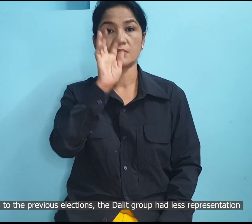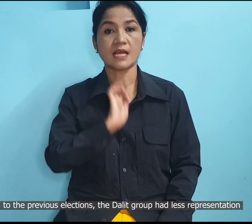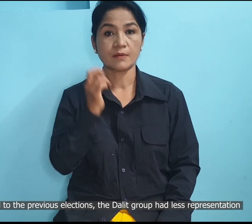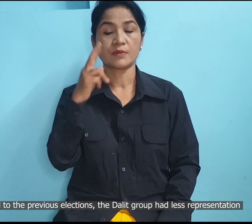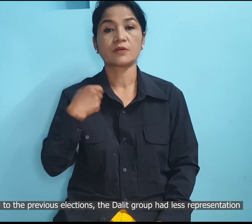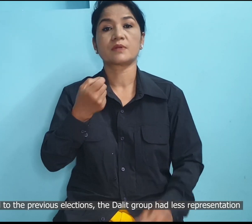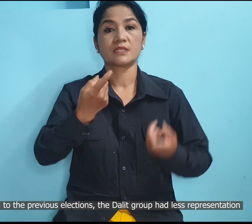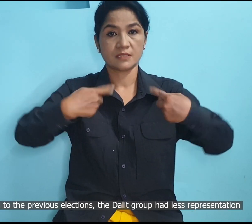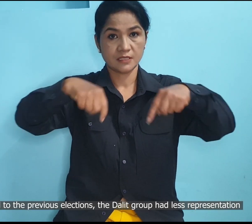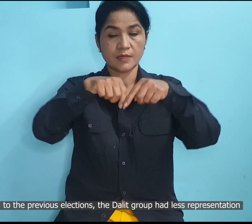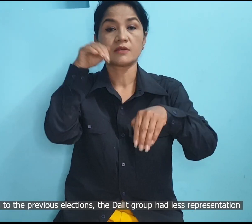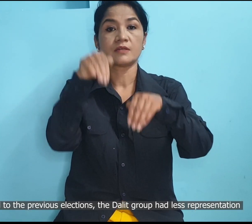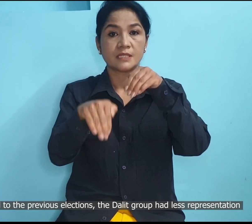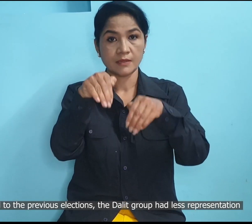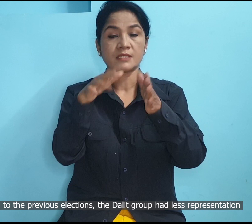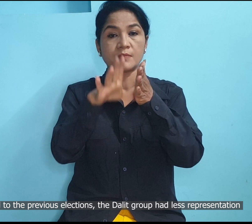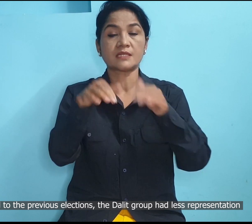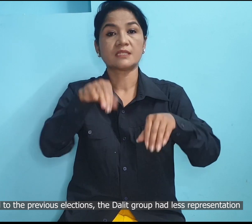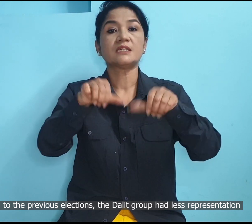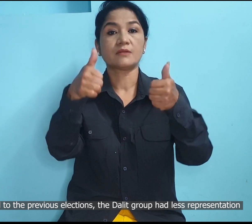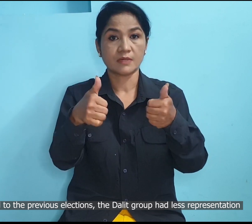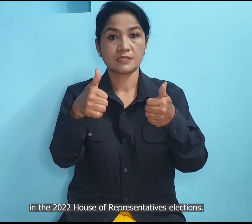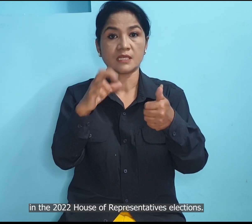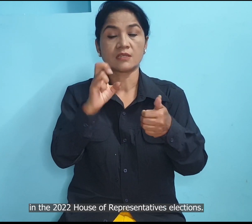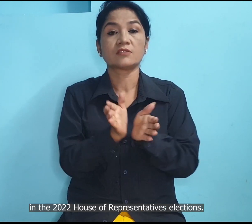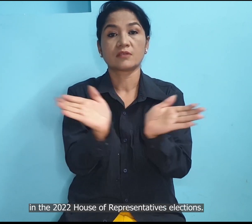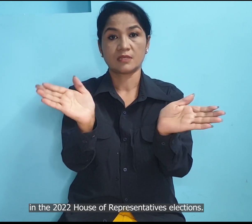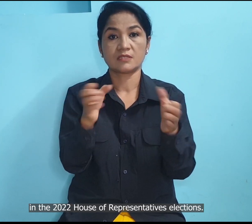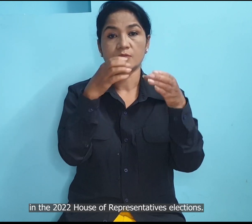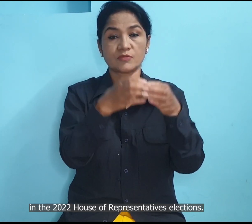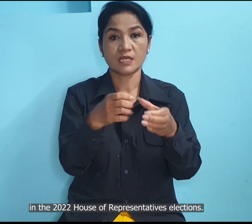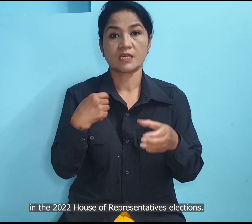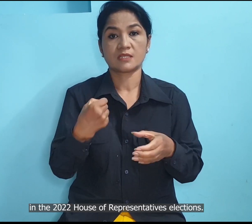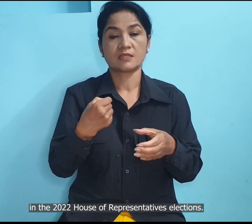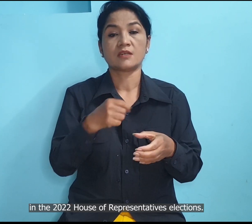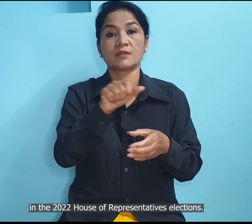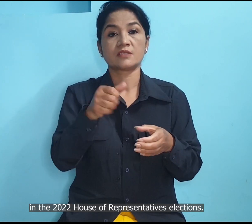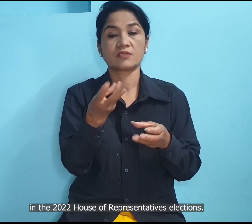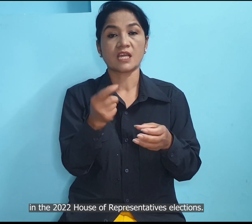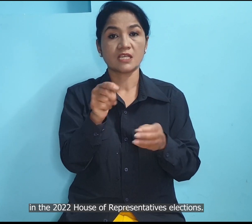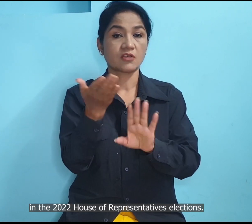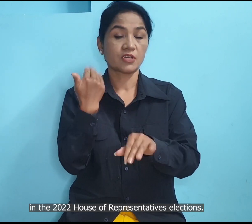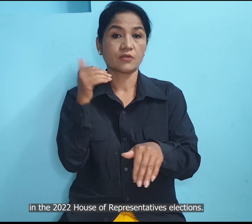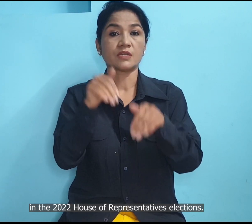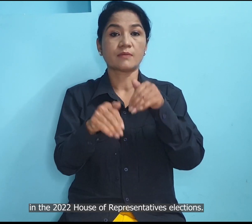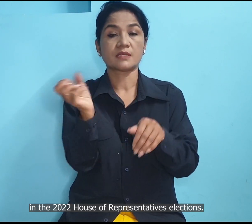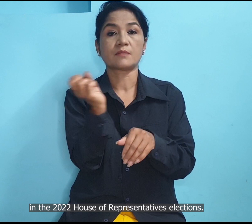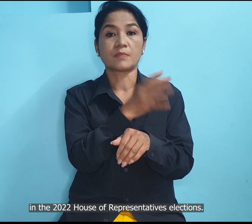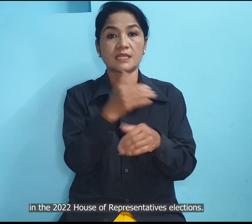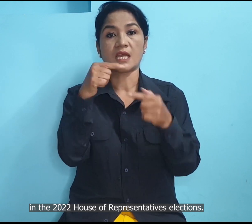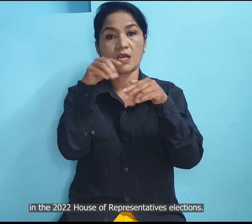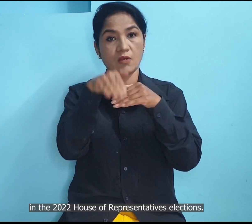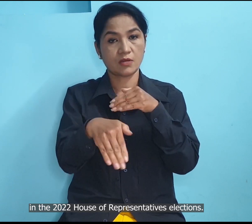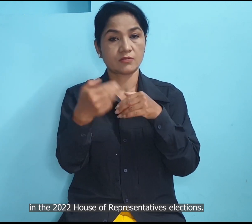2079 सालमा भएको प्रतिनिधि सभाको निर्वाचनबाट निर्वाचित दलित समुदायका जनप्रतिनिधिको संख्या यस अघिको निर्वाचनमा